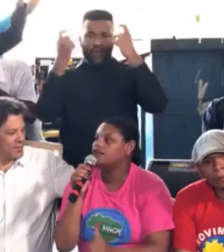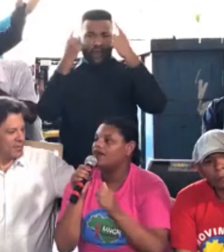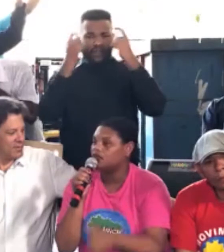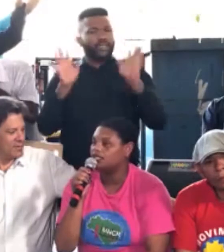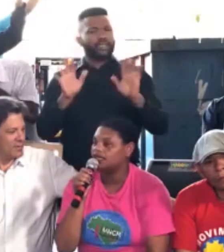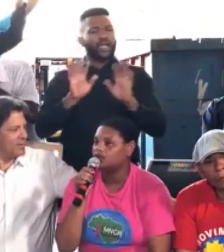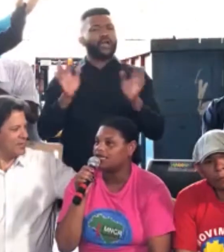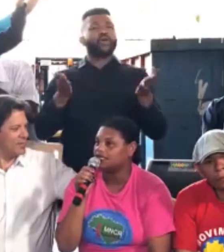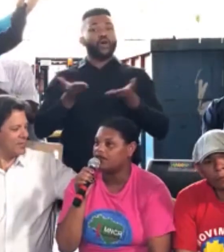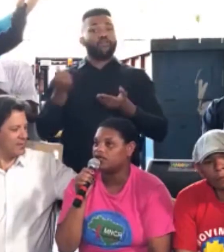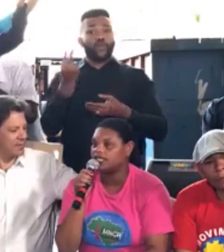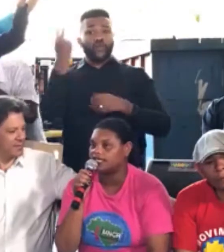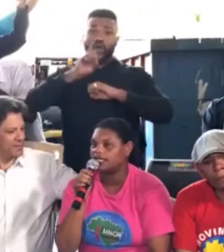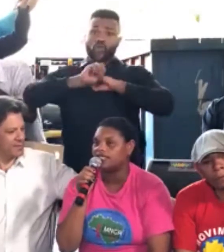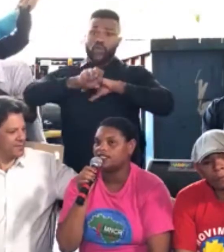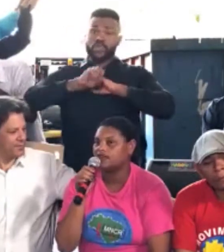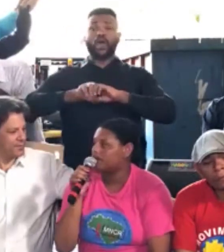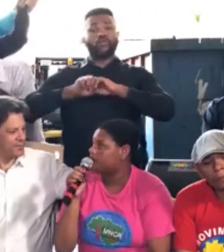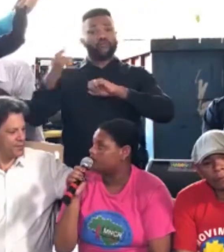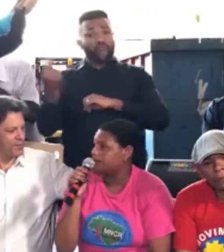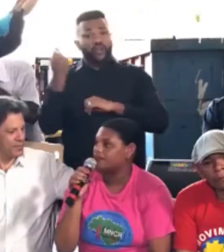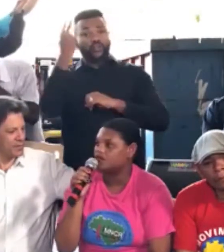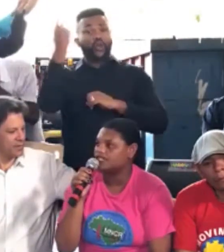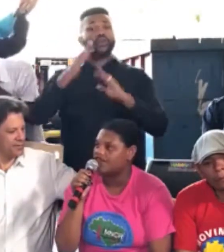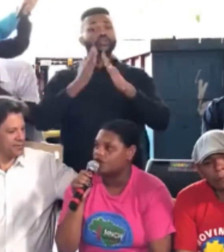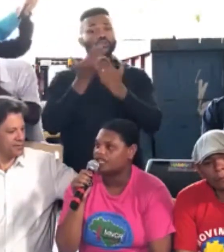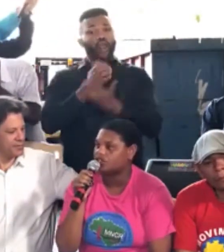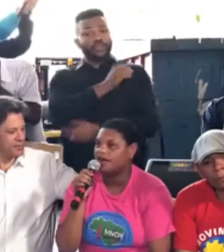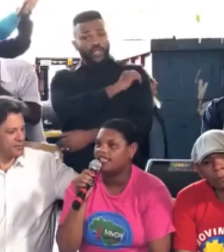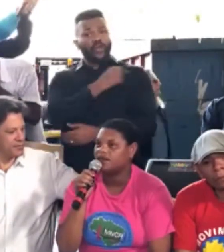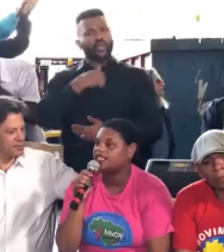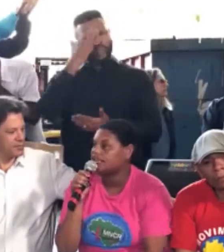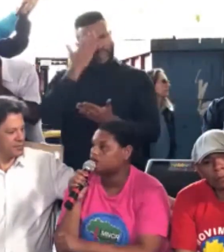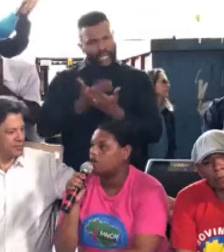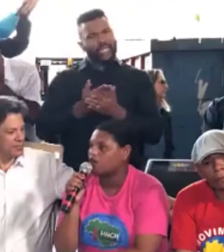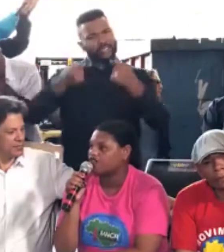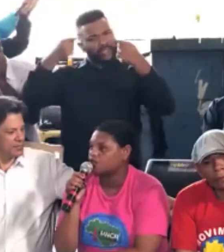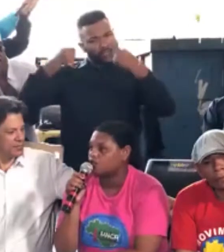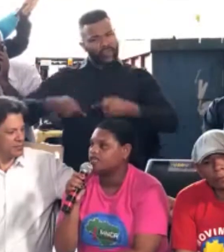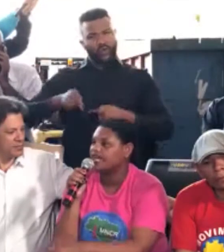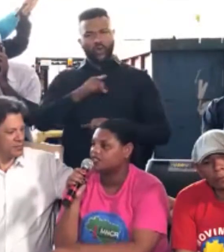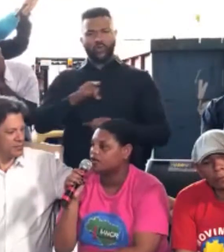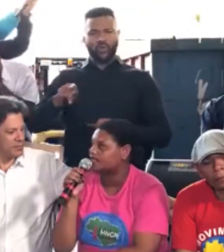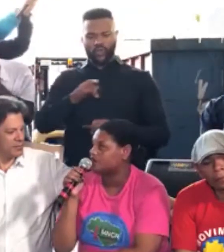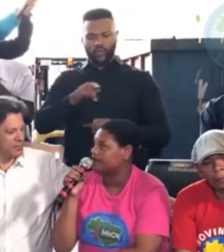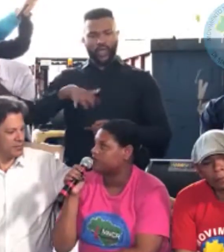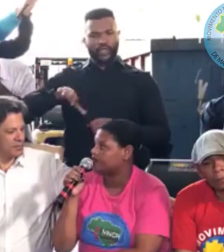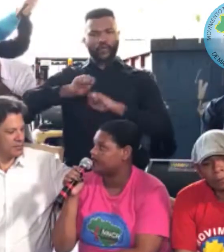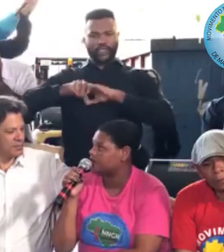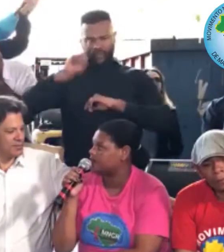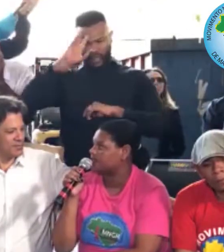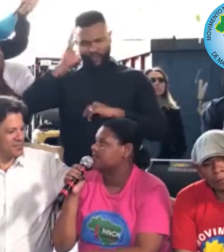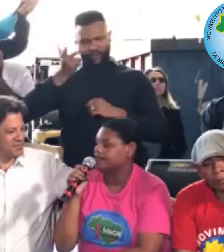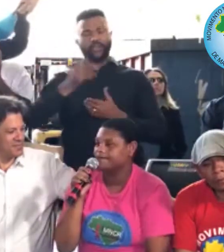Então, valorizando a educação, valorizando as creches para nós. Sabemos que é um desafio a creche no país, mas é um professor da área de educação que vai